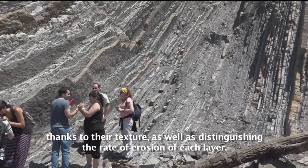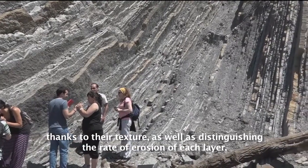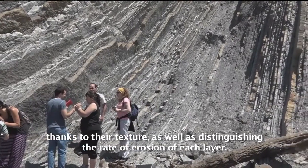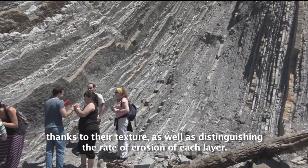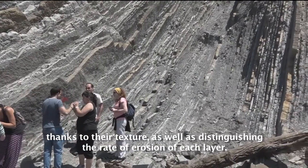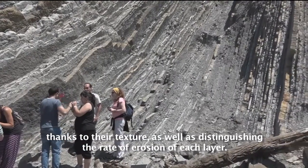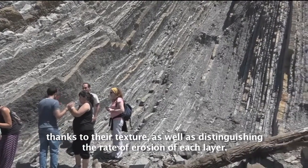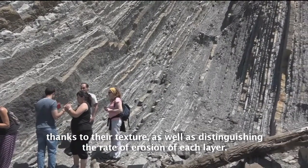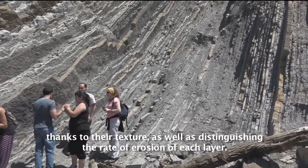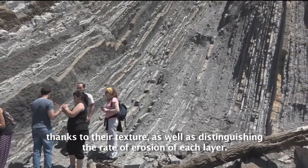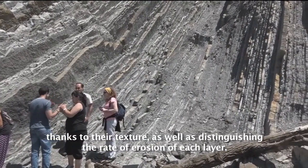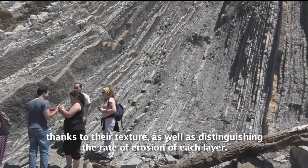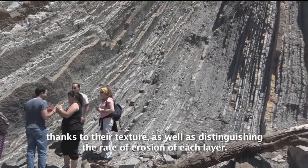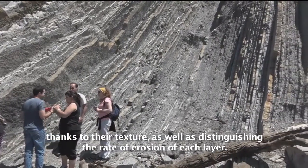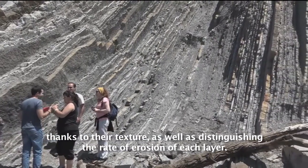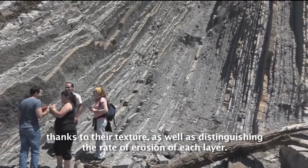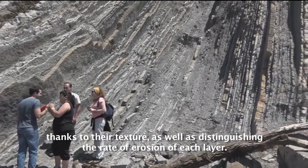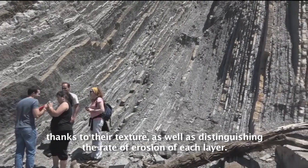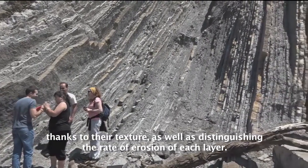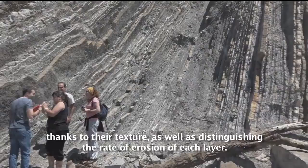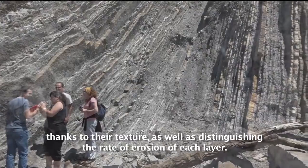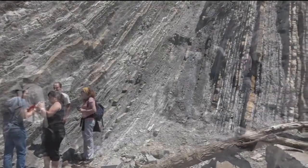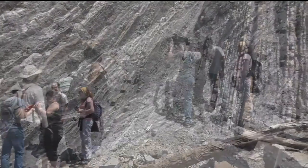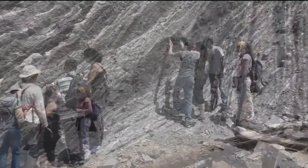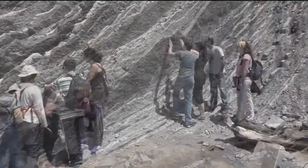como distinguir el grado de erosión que presentan.